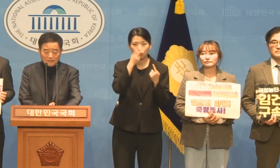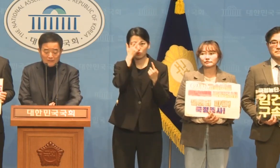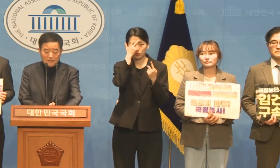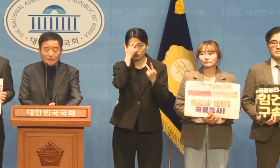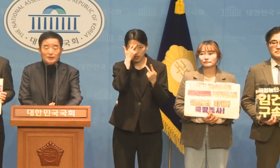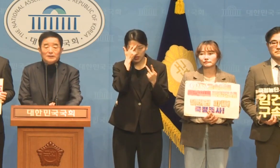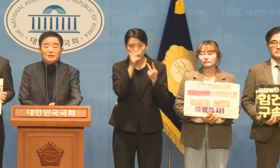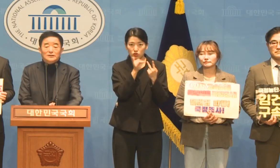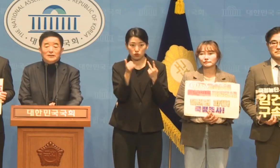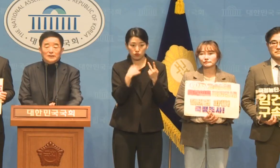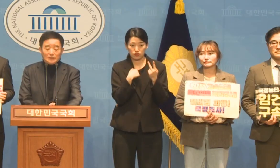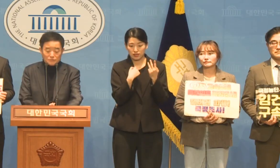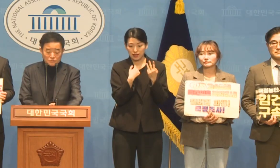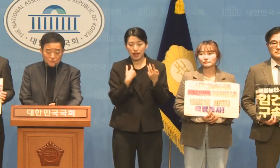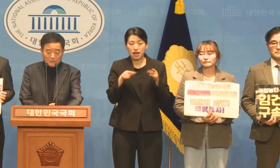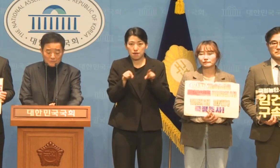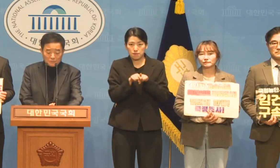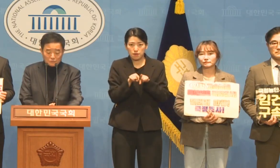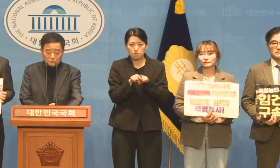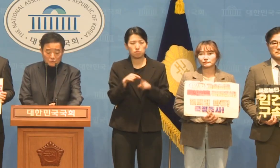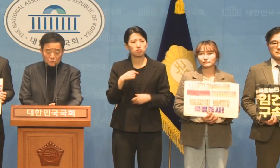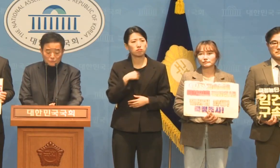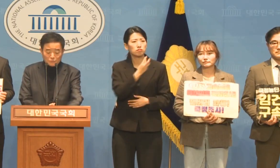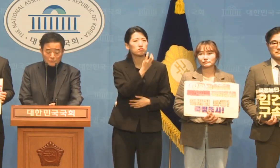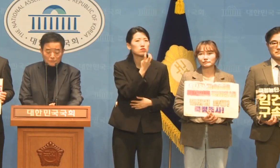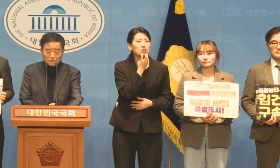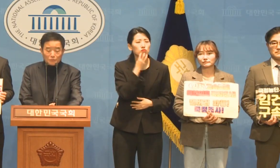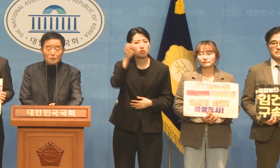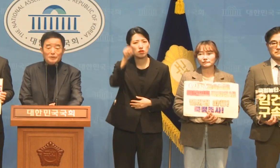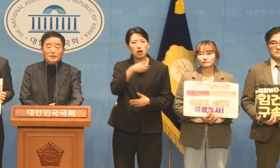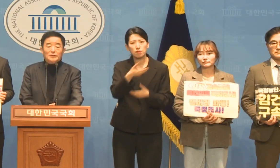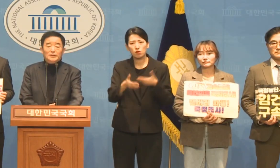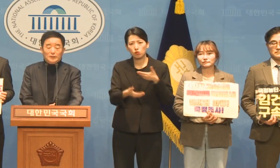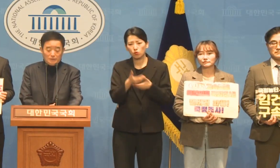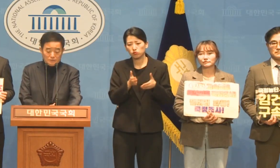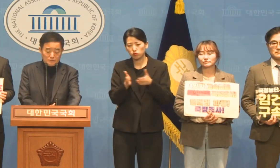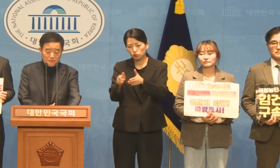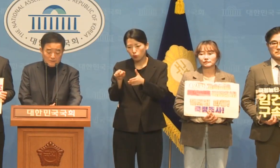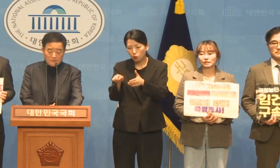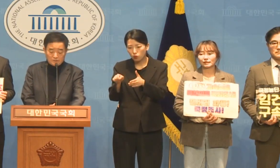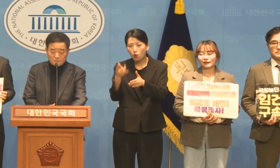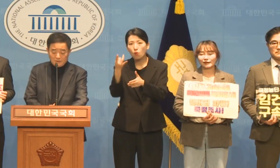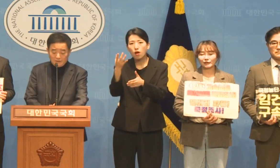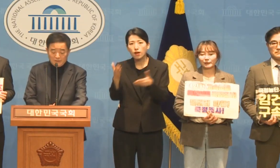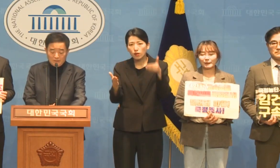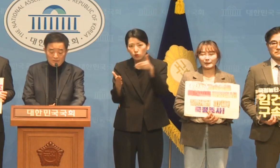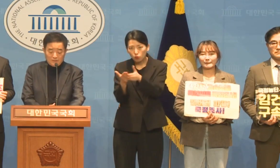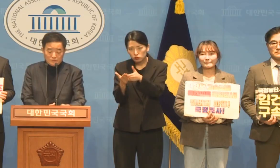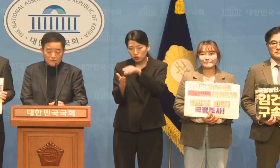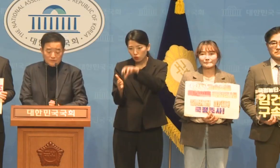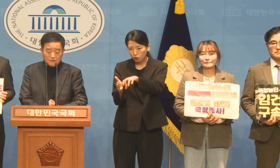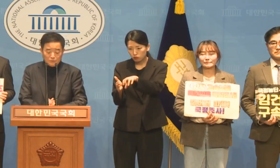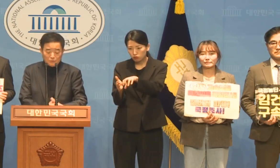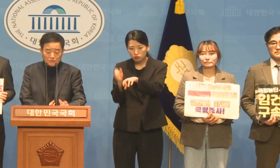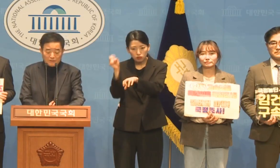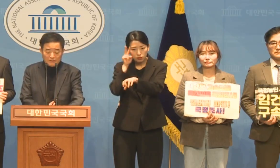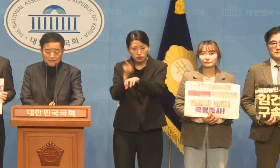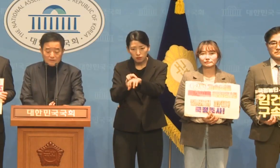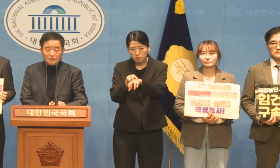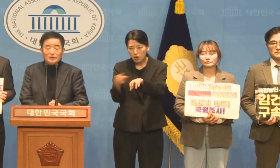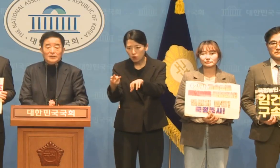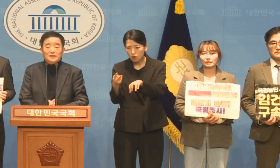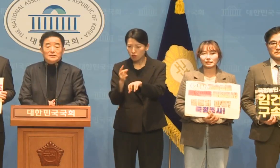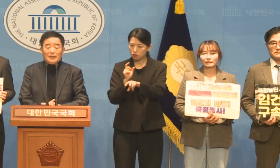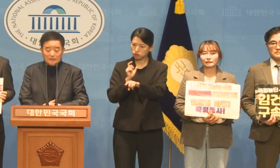등과 함께 이 자리에서 서울 양평고속도로 종점 변경 의혹을 제기했습니다. 저희들이 의혹을